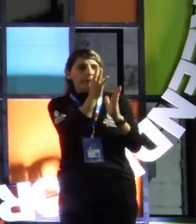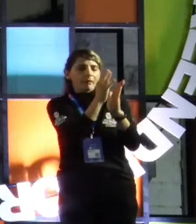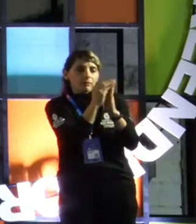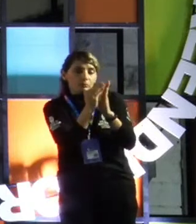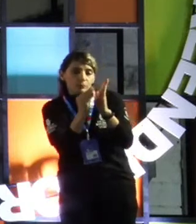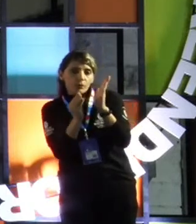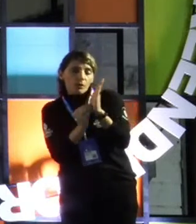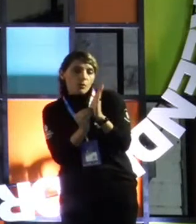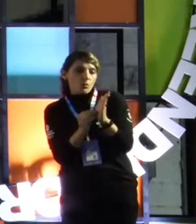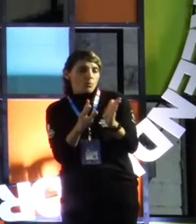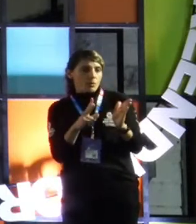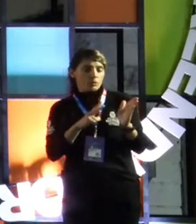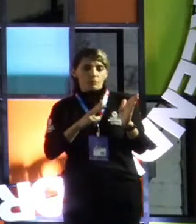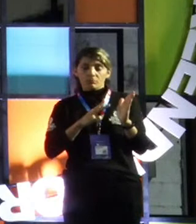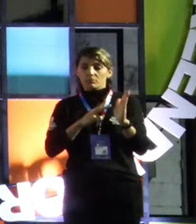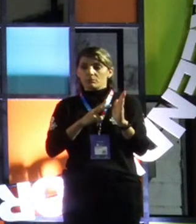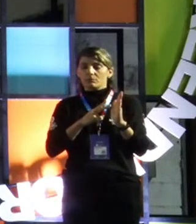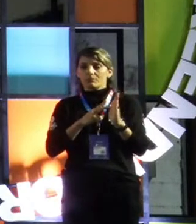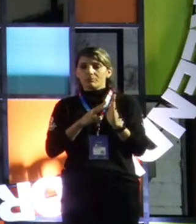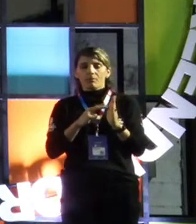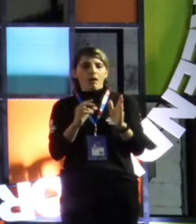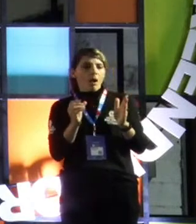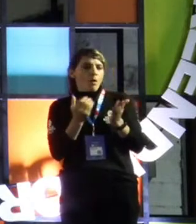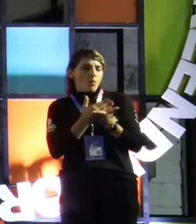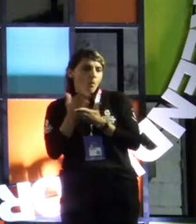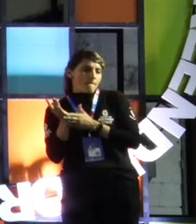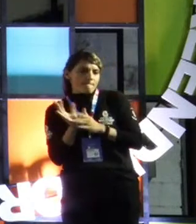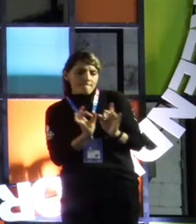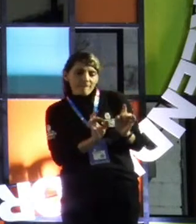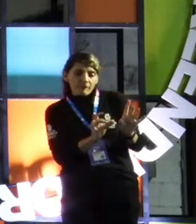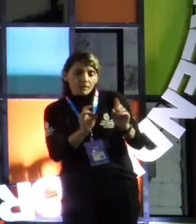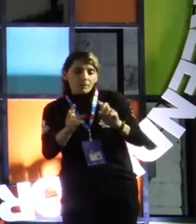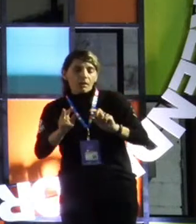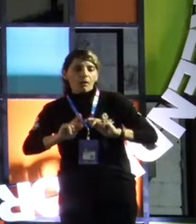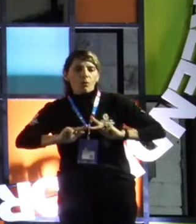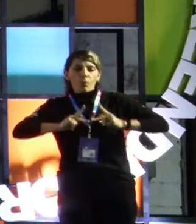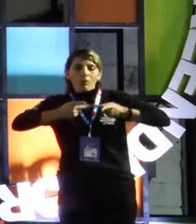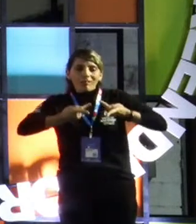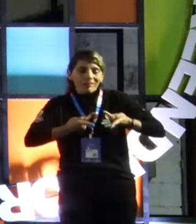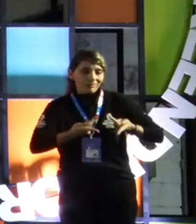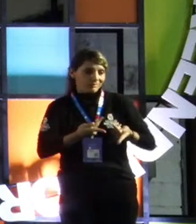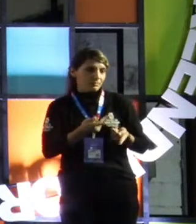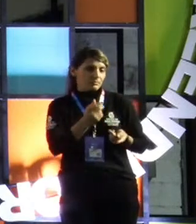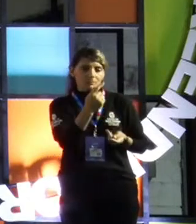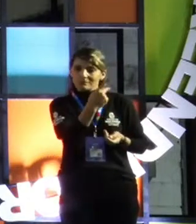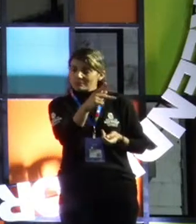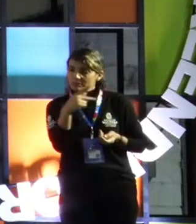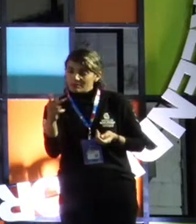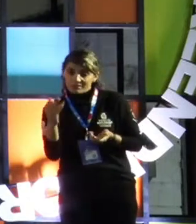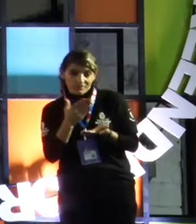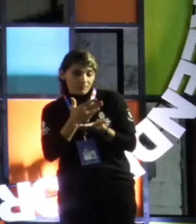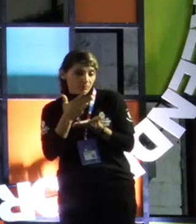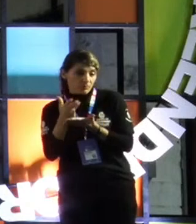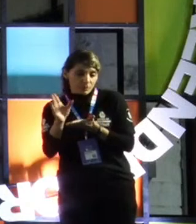nicho. Faz unboxing disso, coloca o teu link de afiliados para vender ali e você vai começar a monetizar na internet.